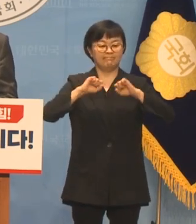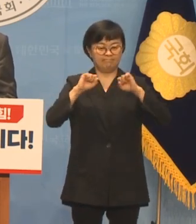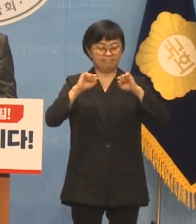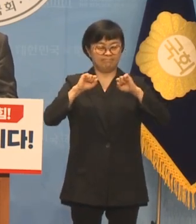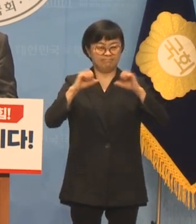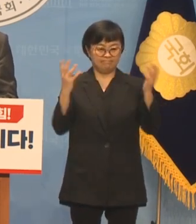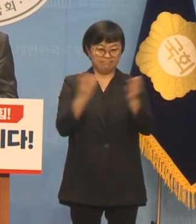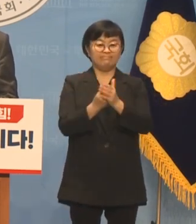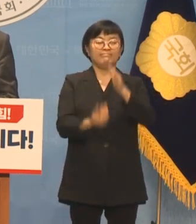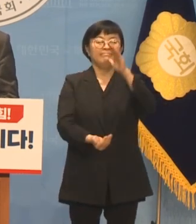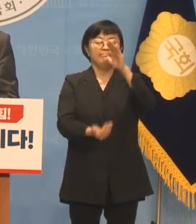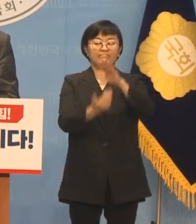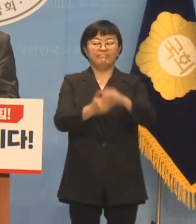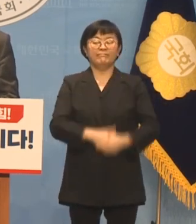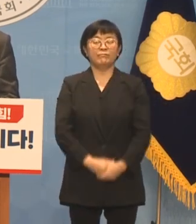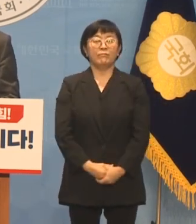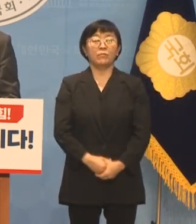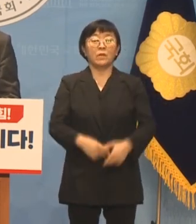완수하겠습니다.